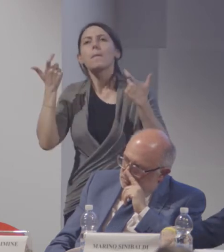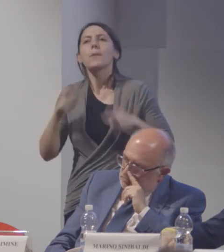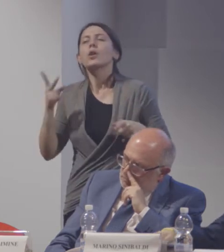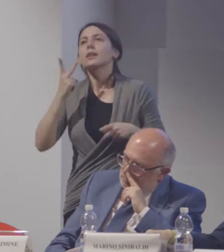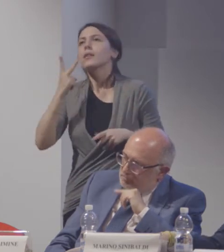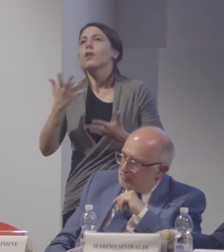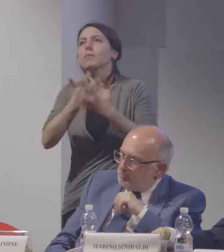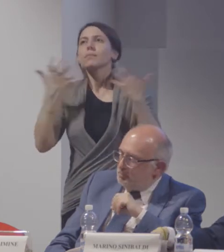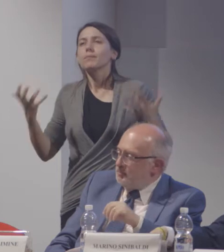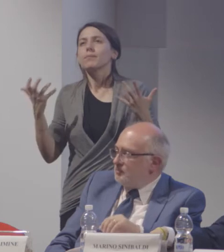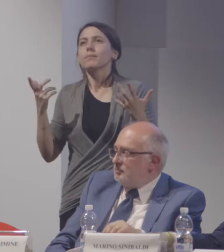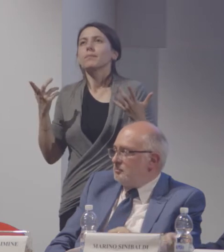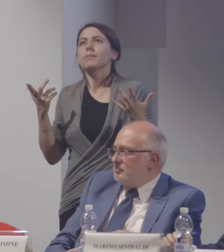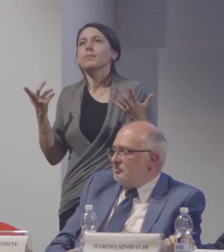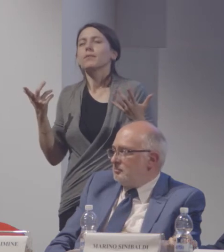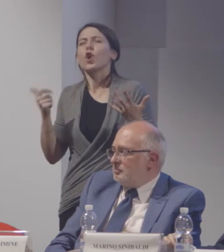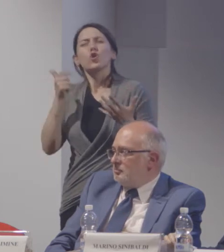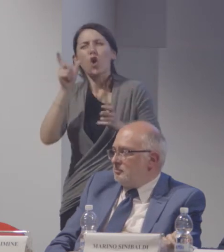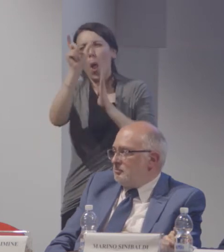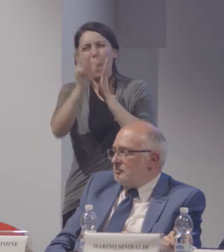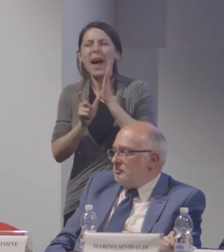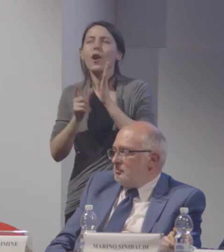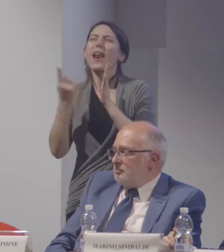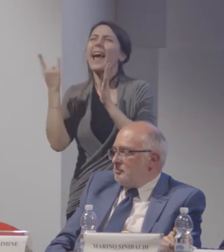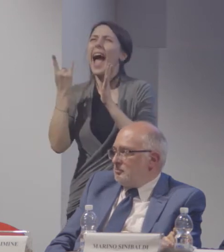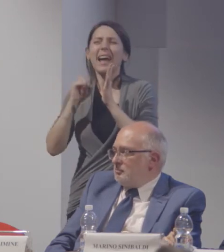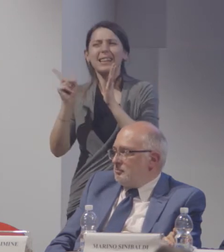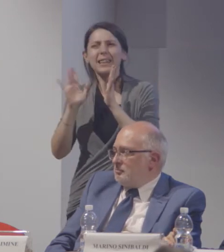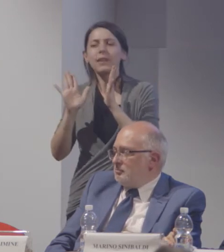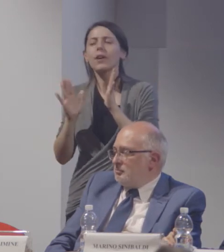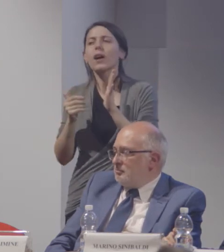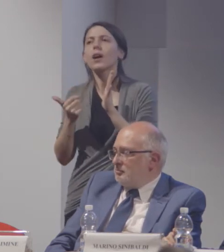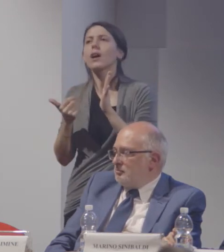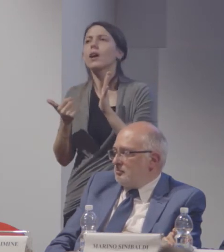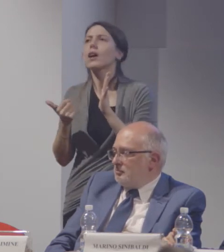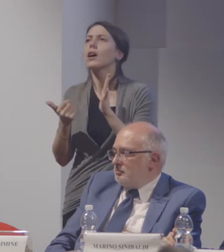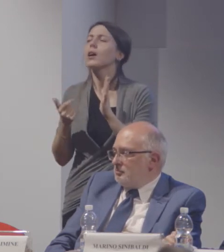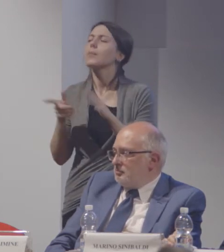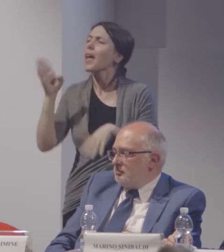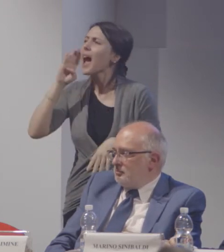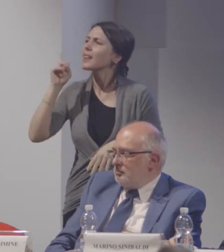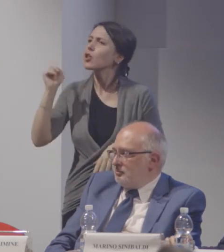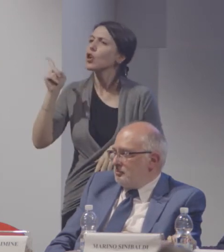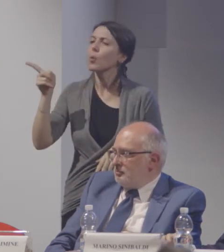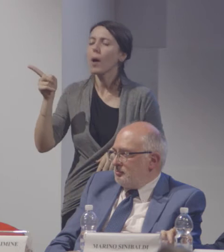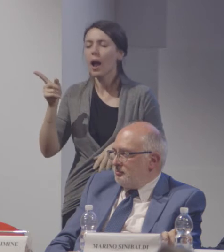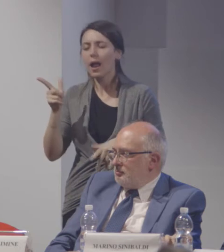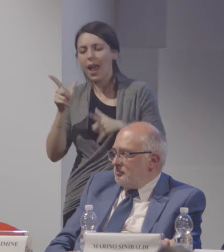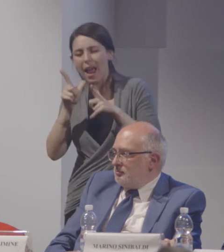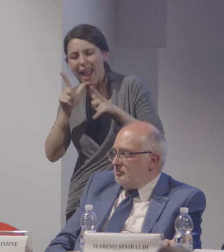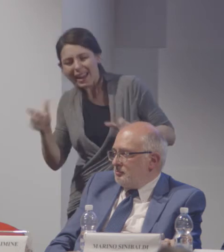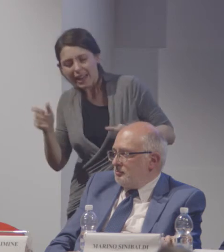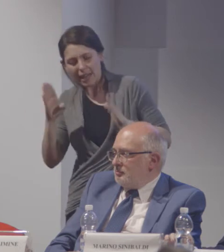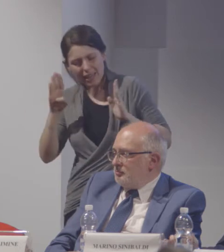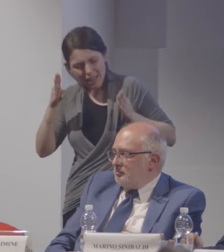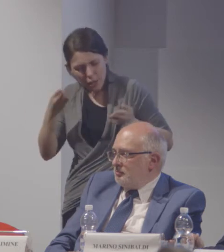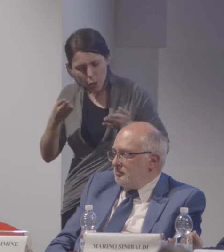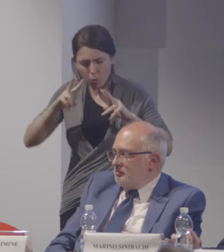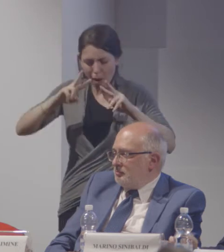vede, cioè, non solo una raccolta delle parole cattive, ma cioè dove la sua attenzione per la lingua, l'importanza della